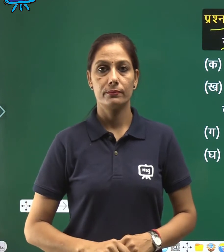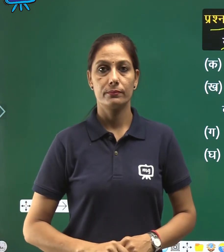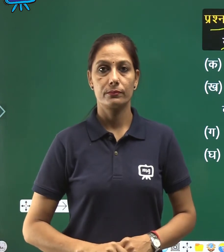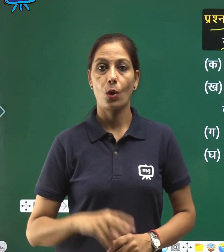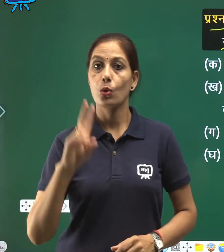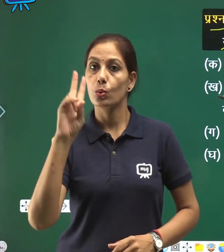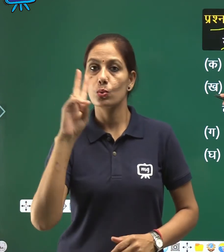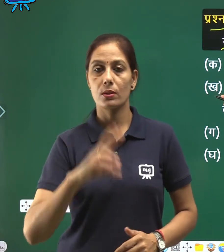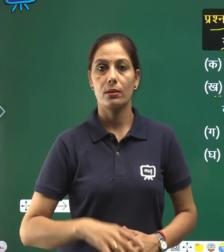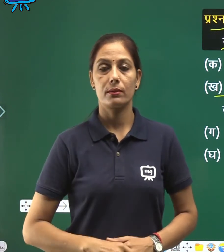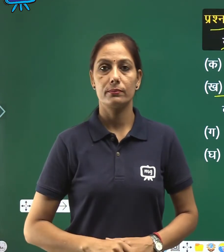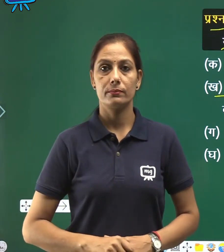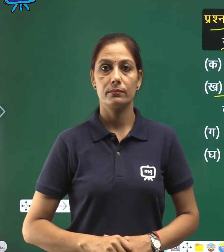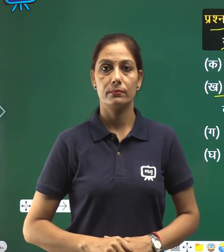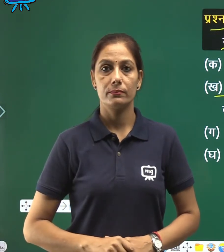दूसरा